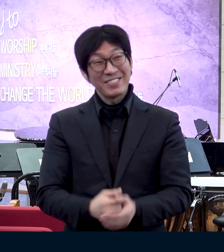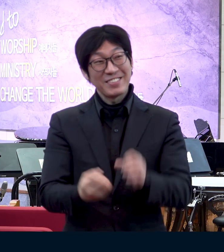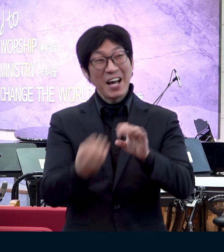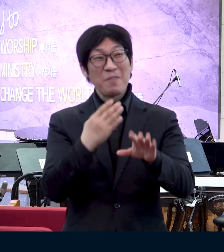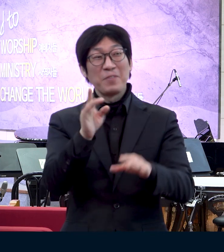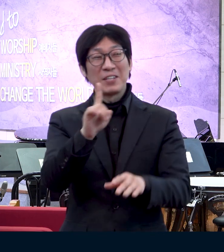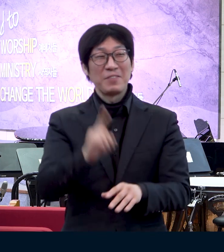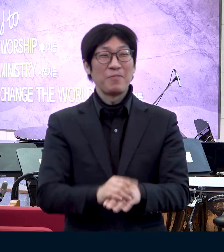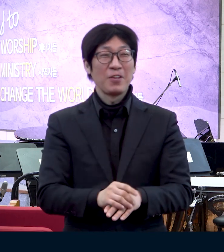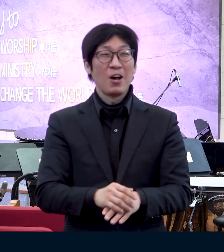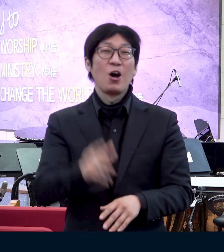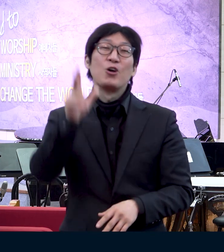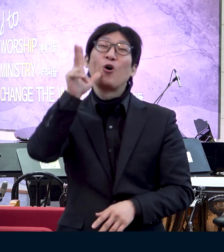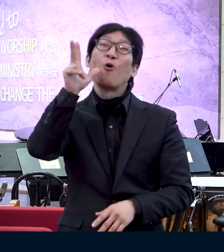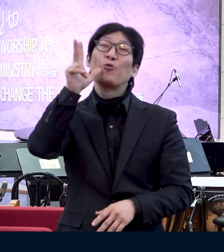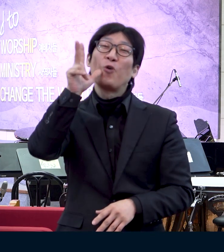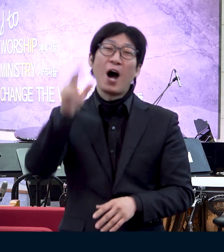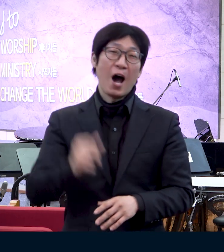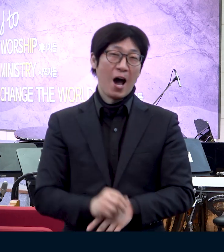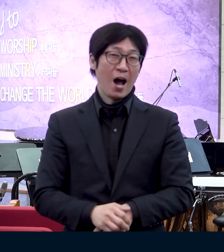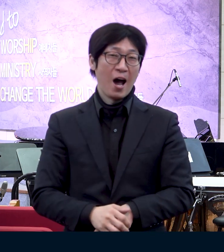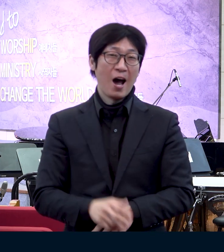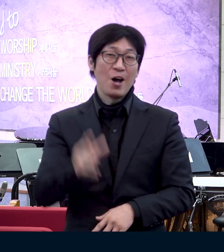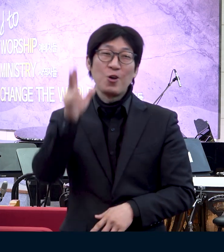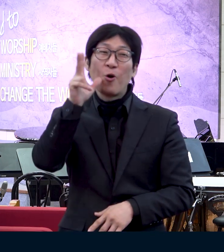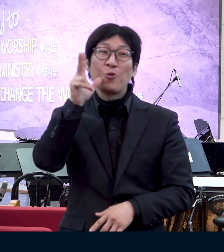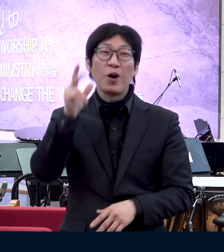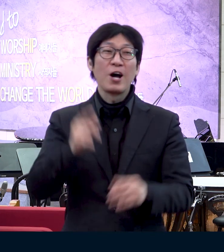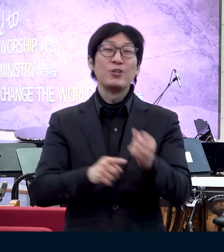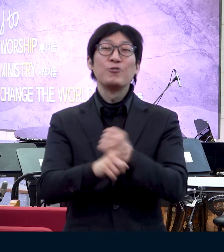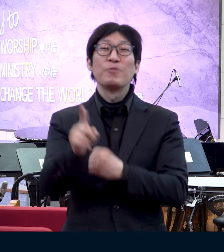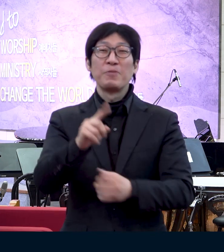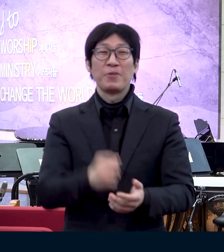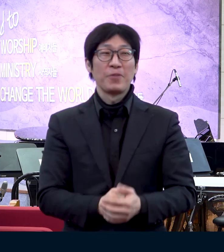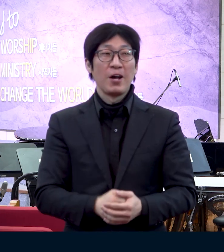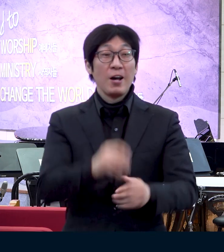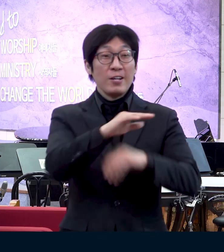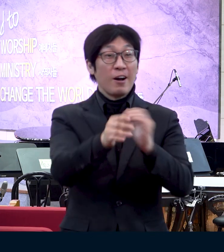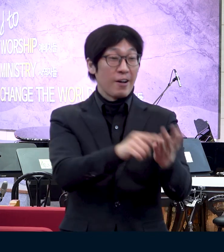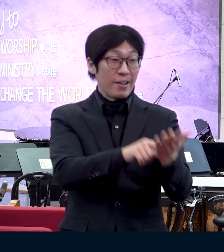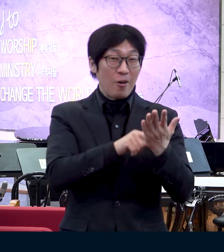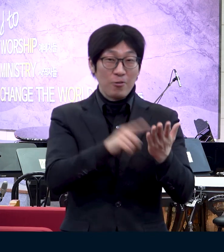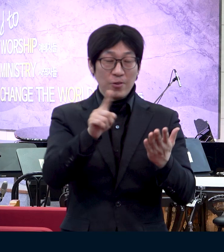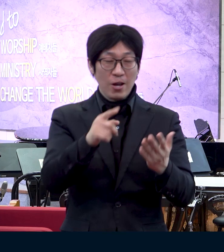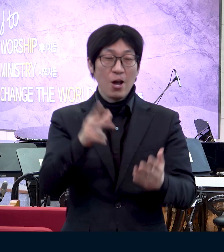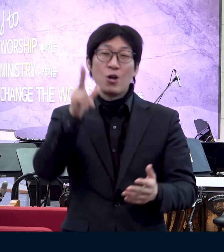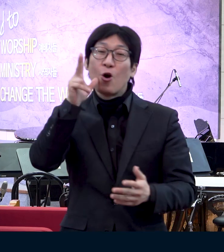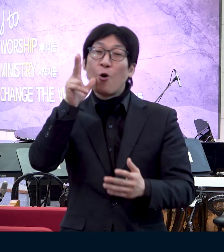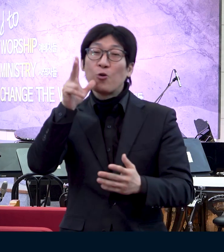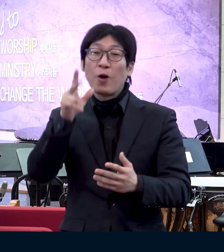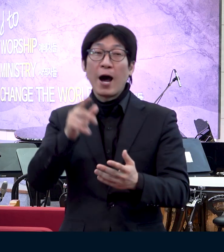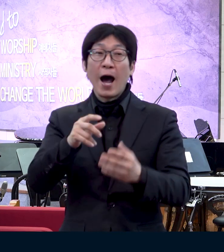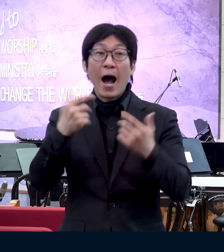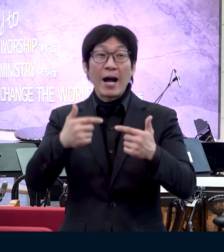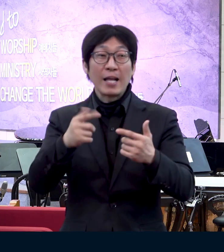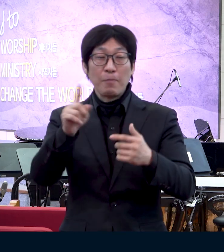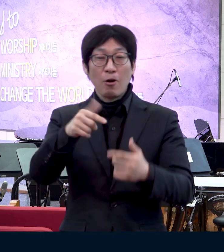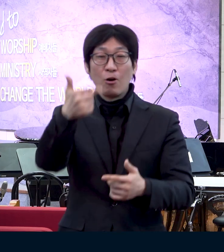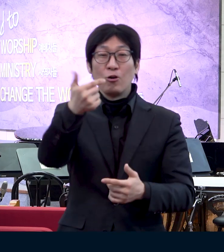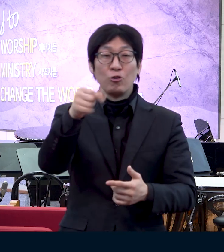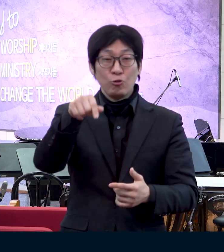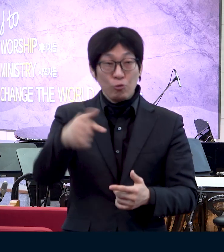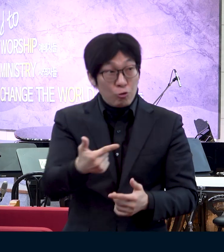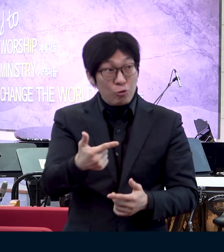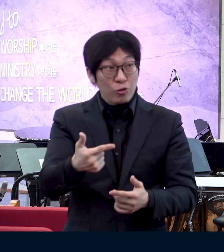답은 바로 여호수아입니다. 왜냐하면 성경에 보면 여호수아를 말하면서 이렇게 말합니다. 눈의